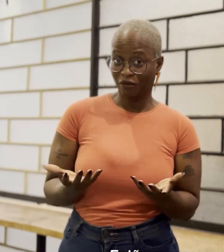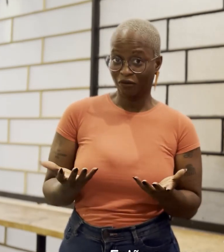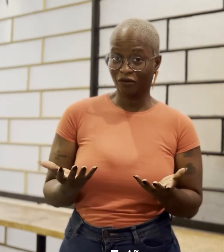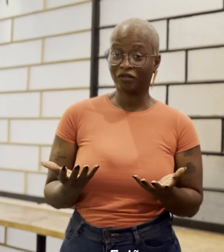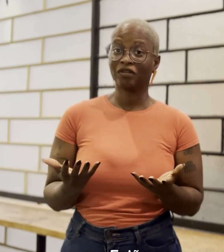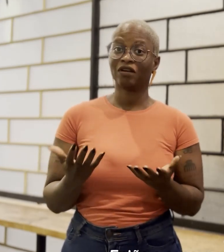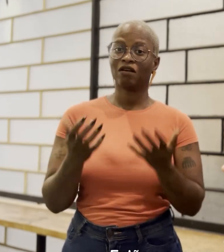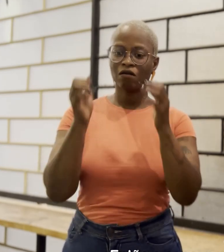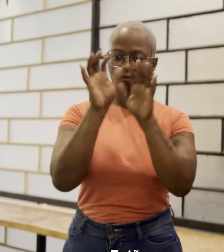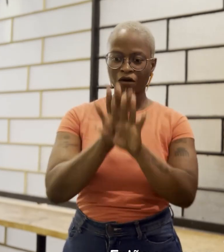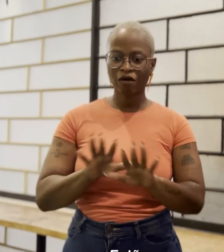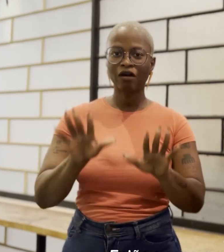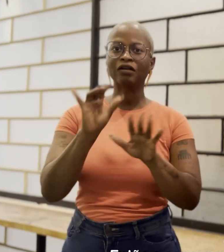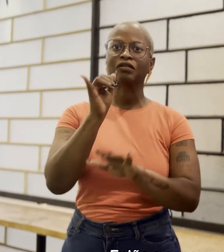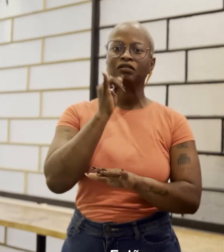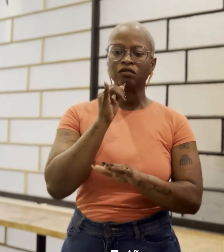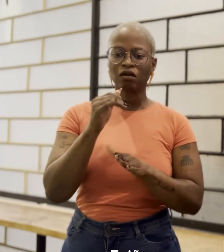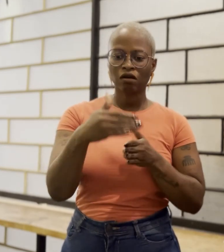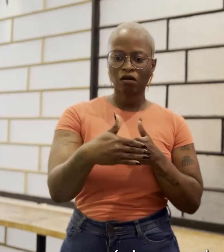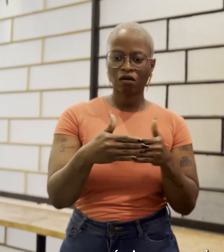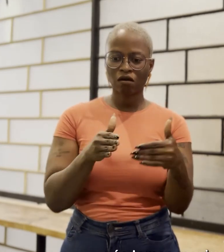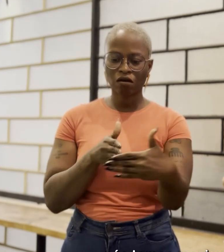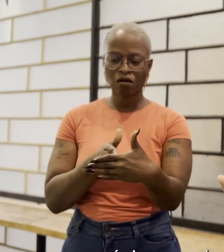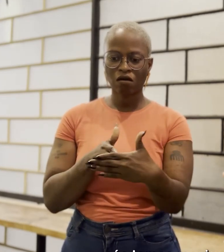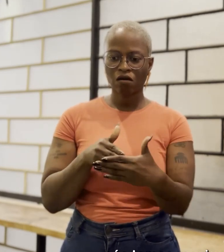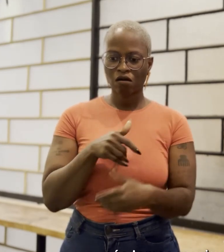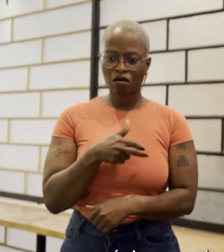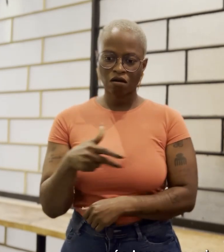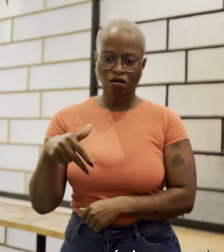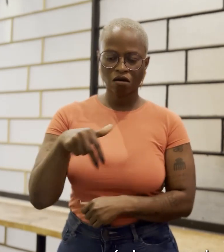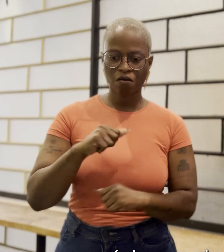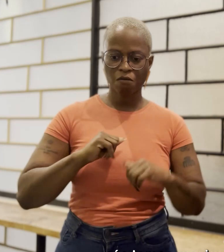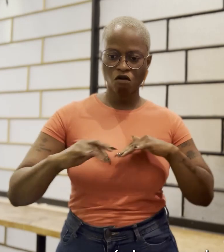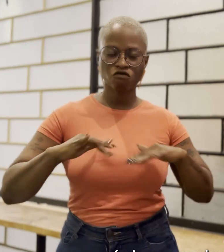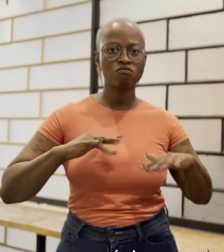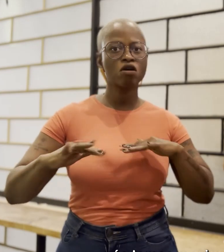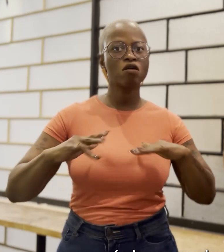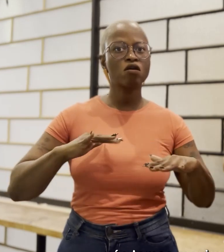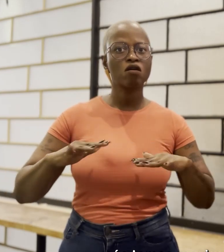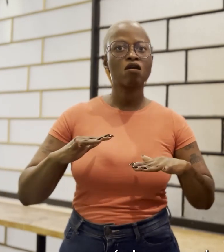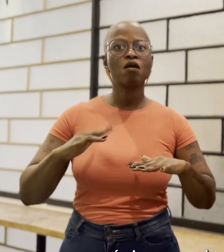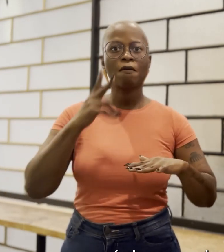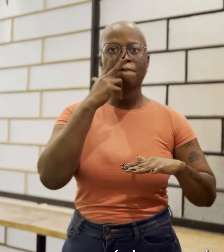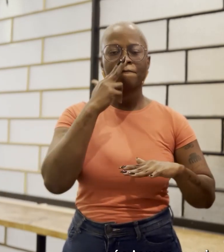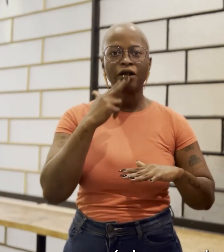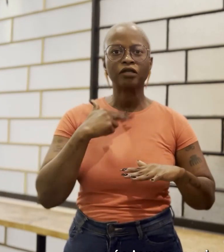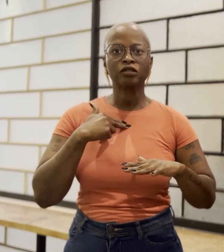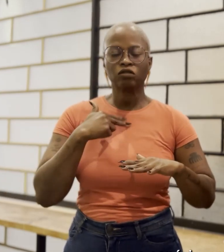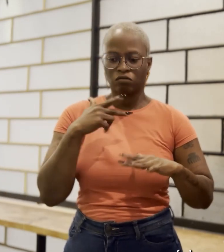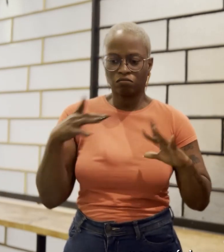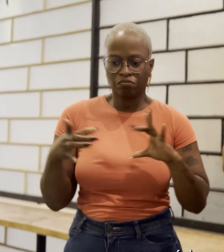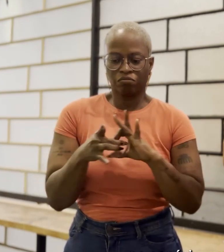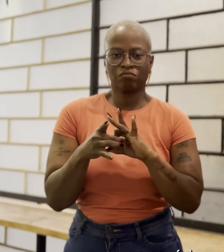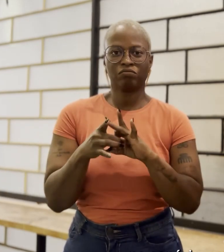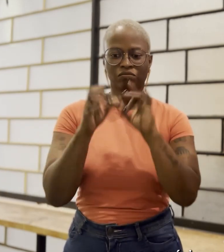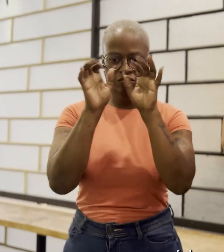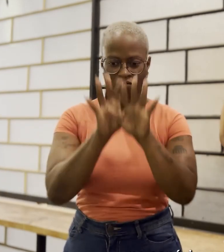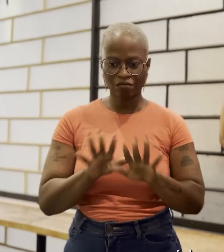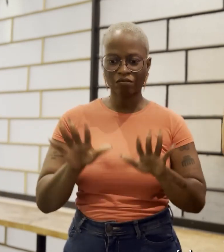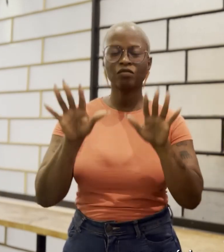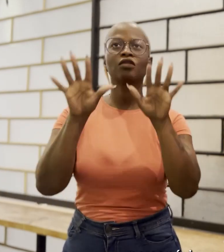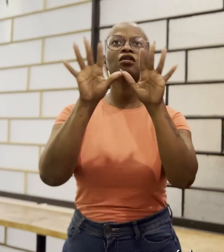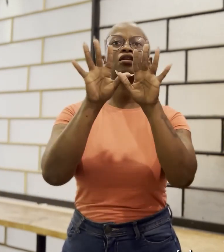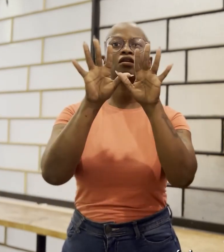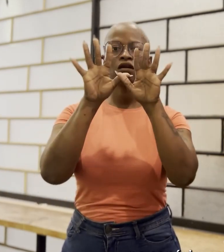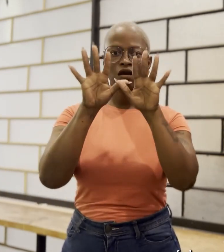Então, a cena, por exemplo, do labirinto, nós temos movimentos mais geométricos, o cenário